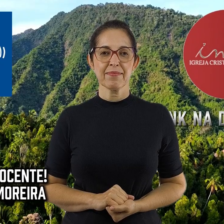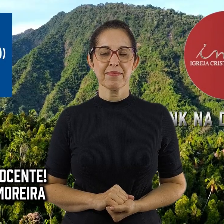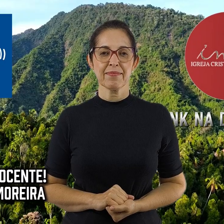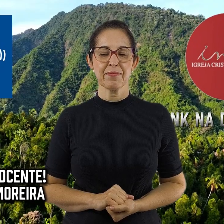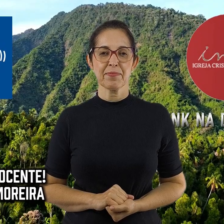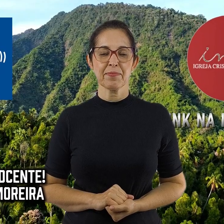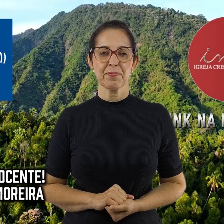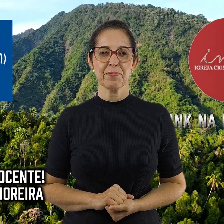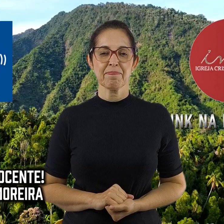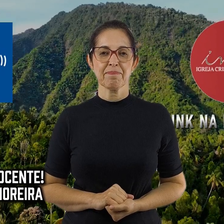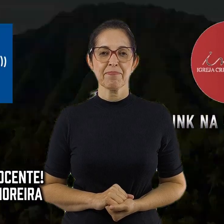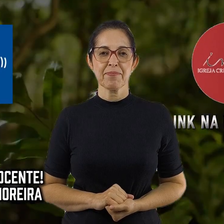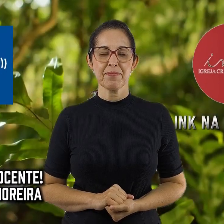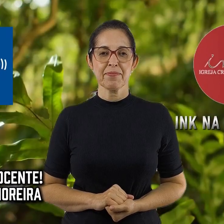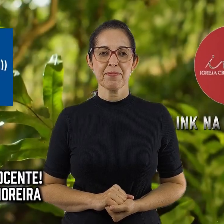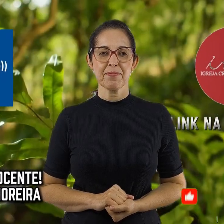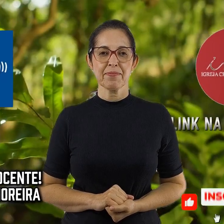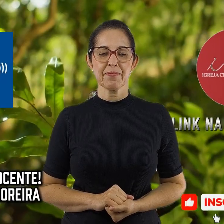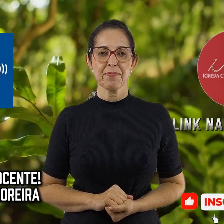Glória a Jesus.